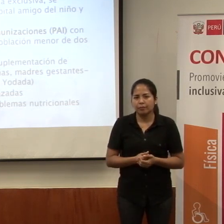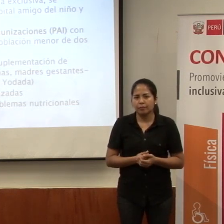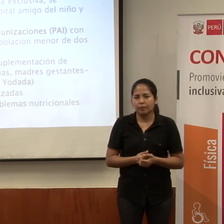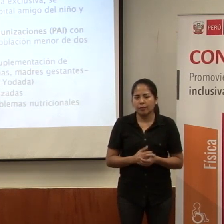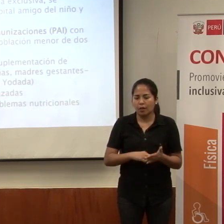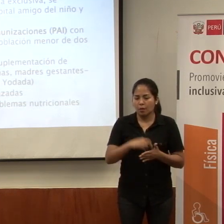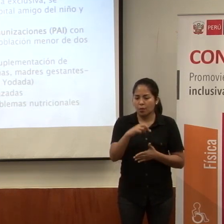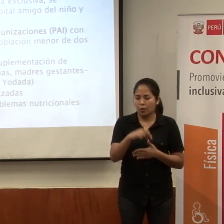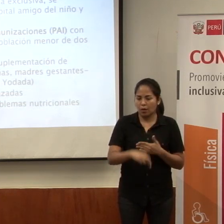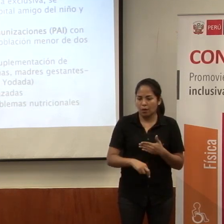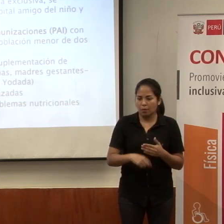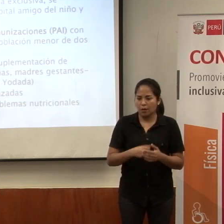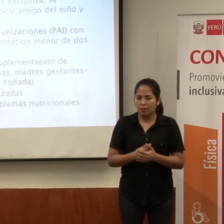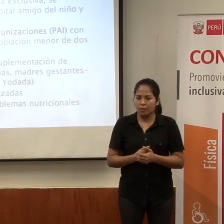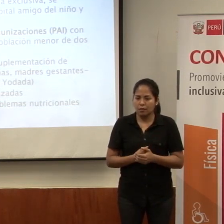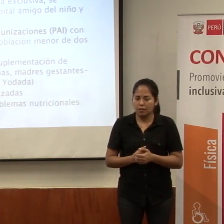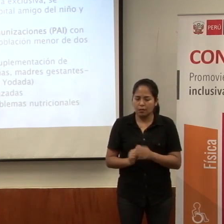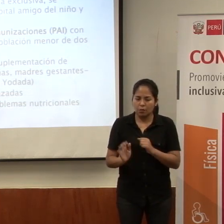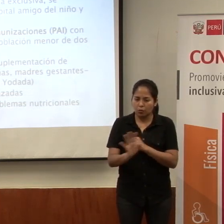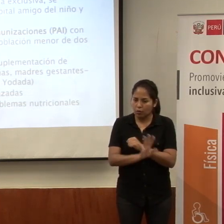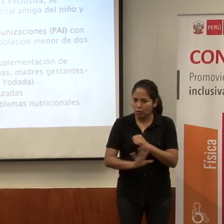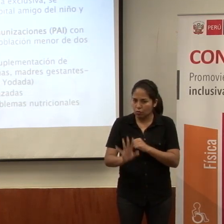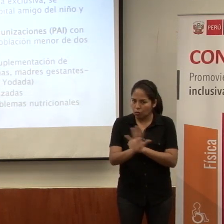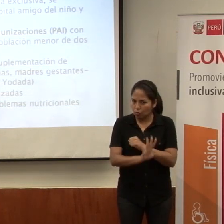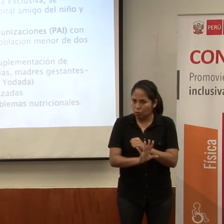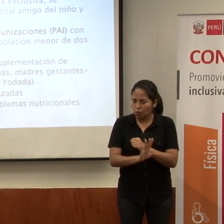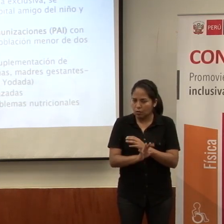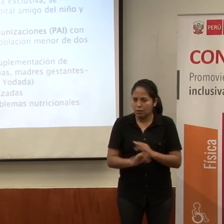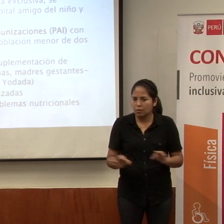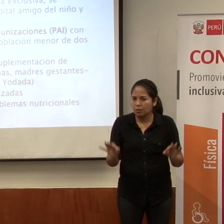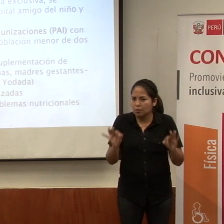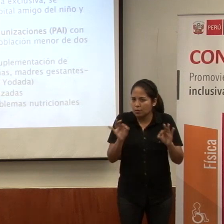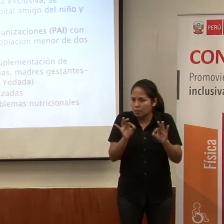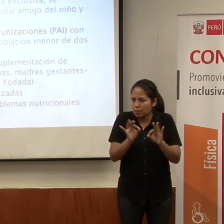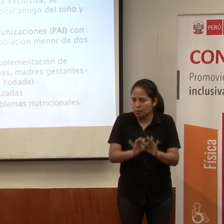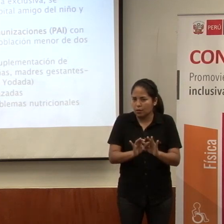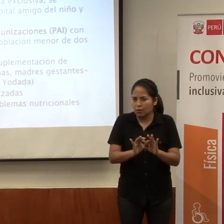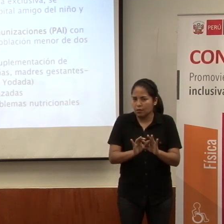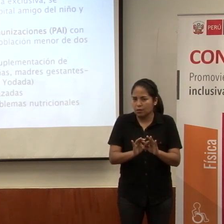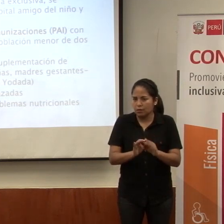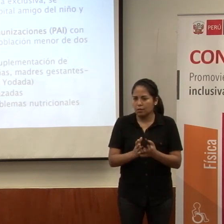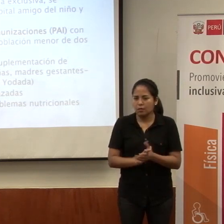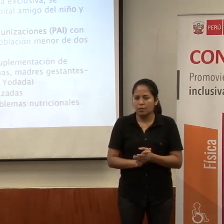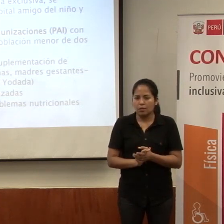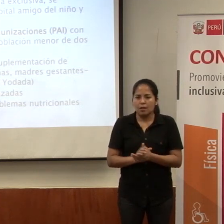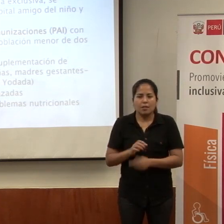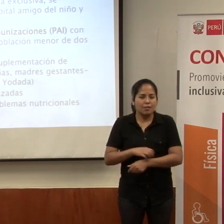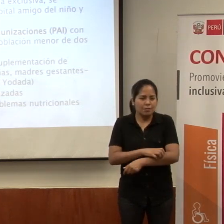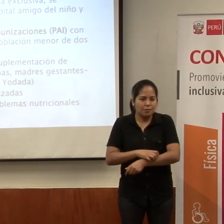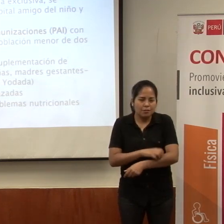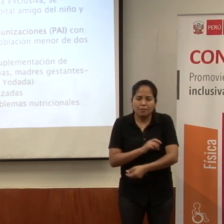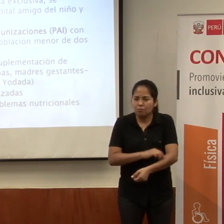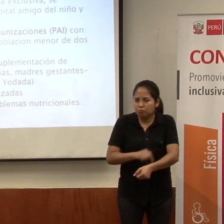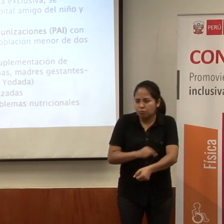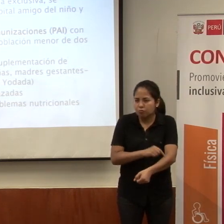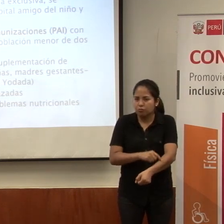El programa ampliado de inmunizaciones, fundamental, ¿no es cierto? Estamos teniendo sarampión, no nos vaya a aparecer